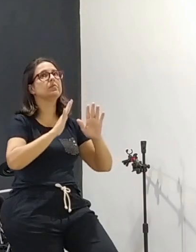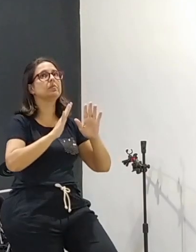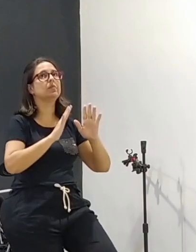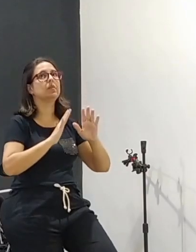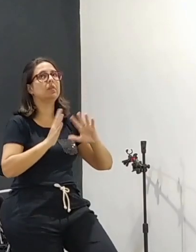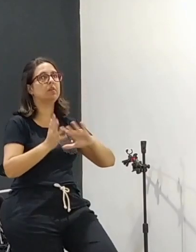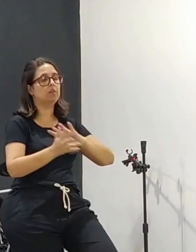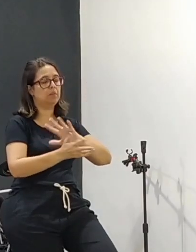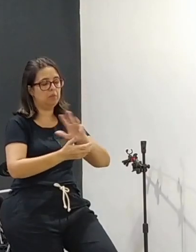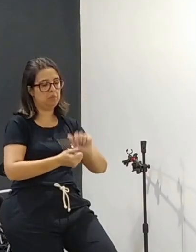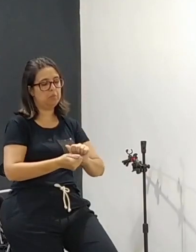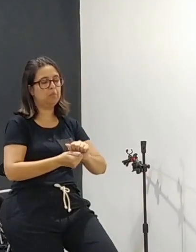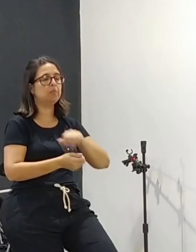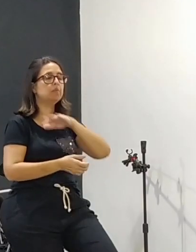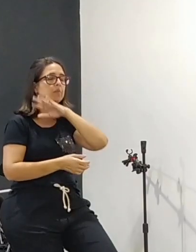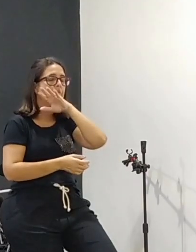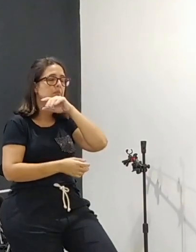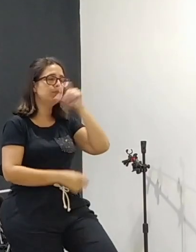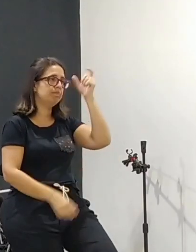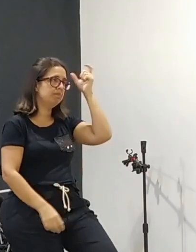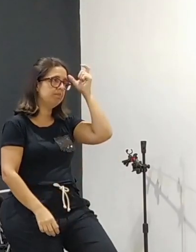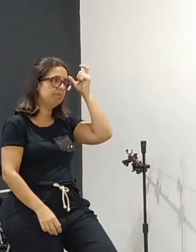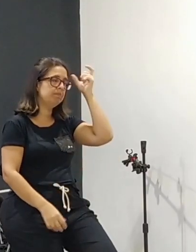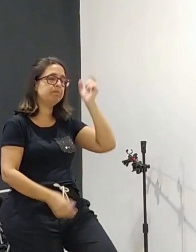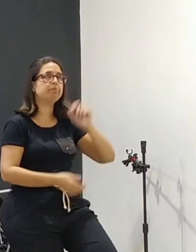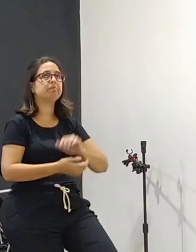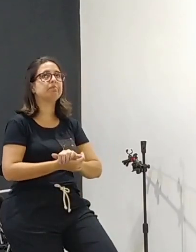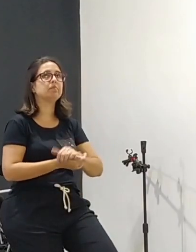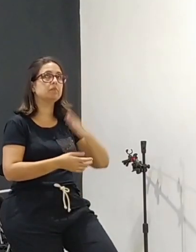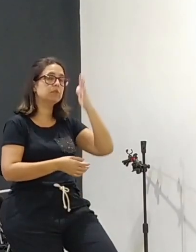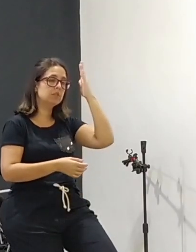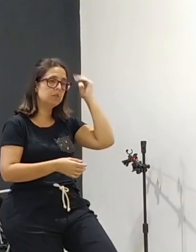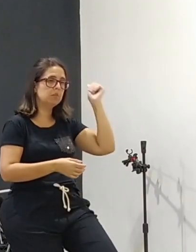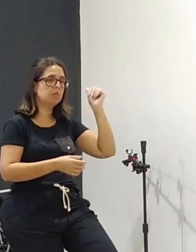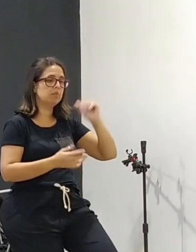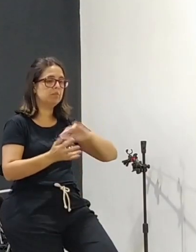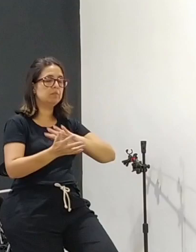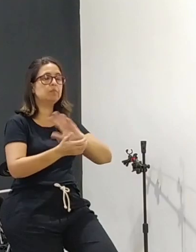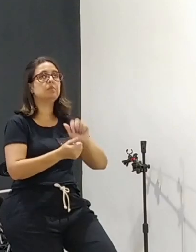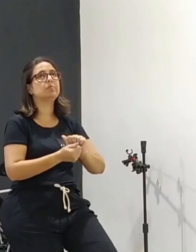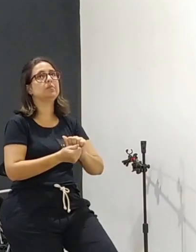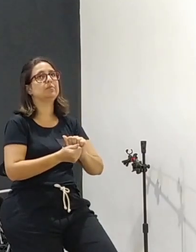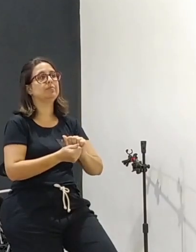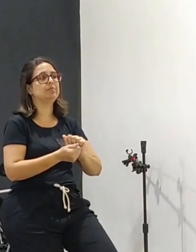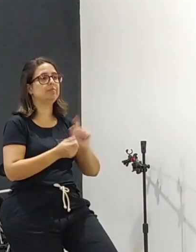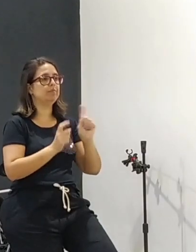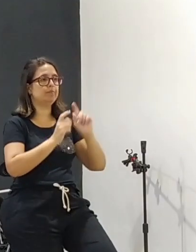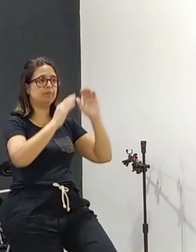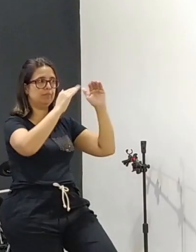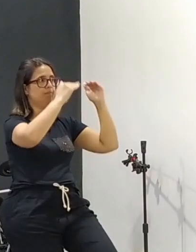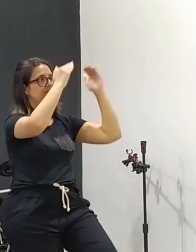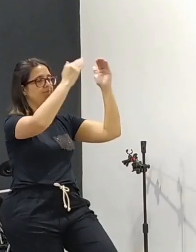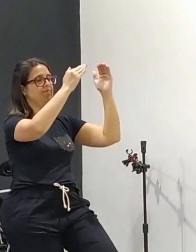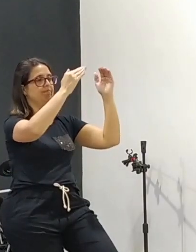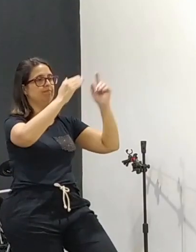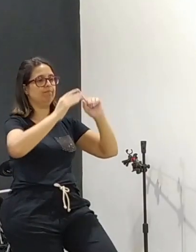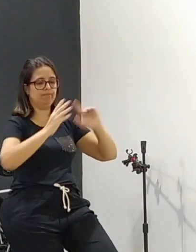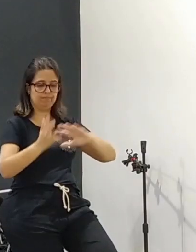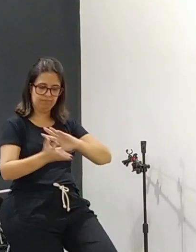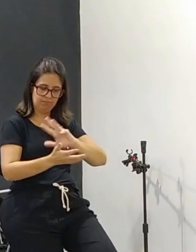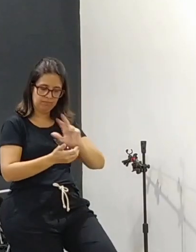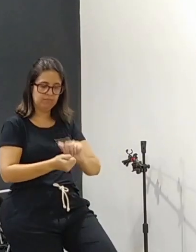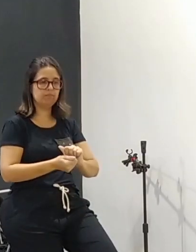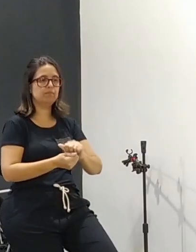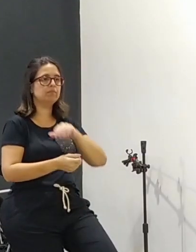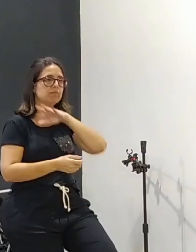é terrena, animal e diabólica. A sabedoria desse mundo, ela não vem do alto, ela é